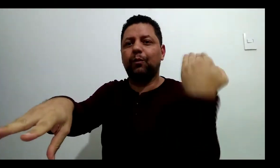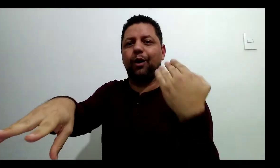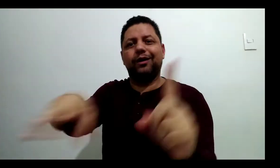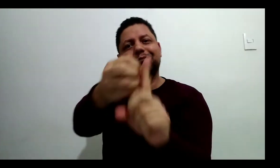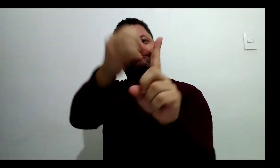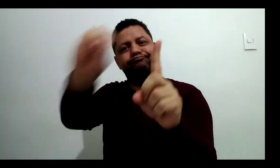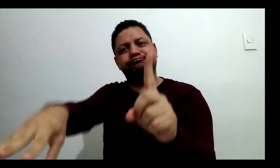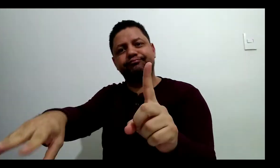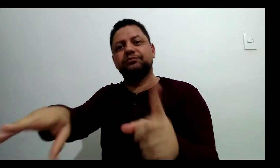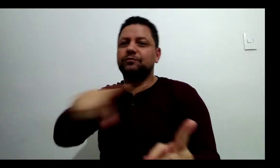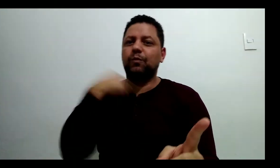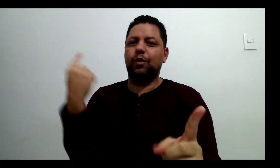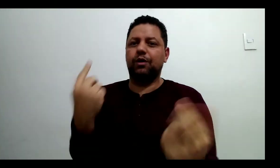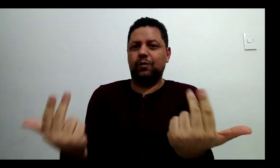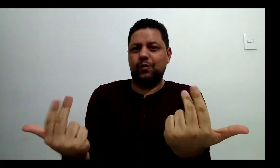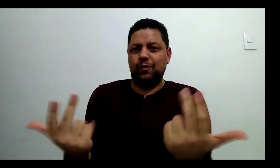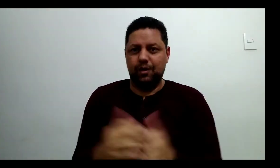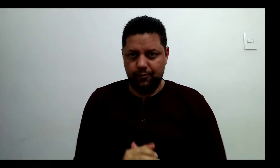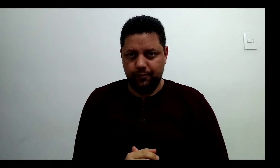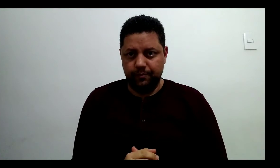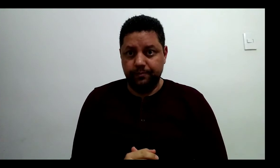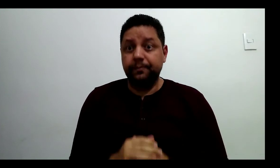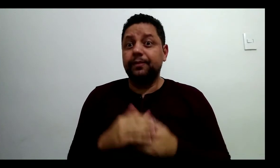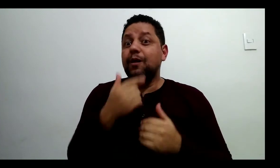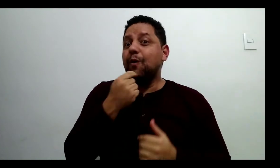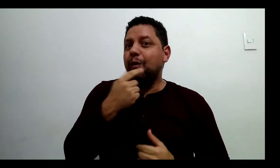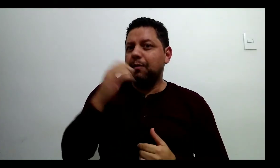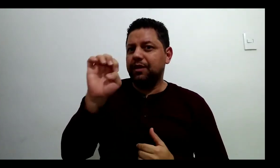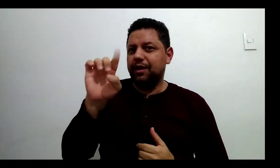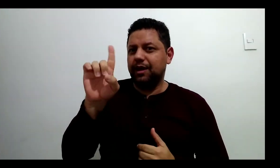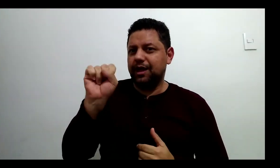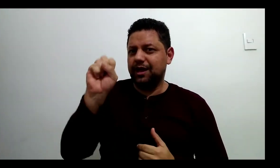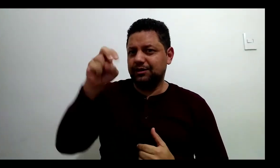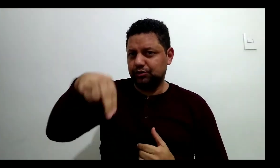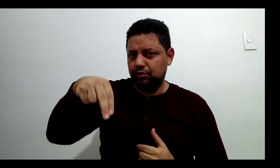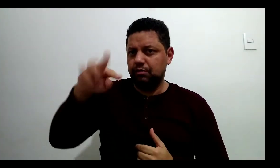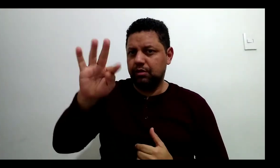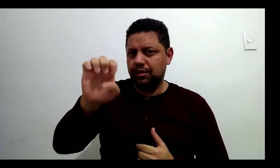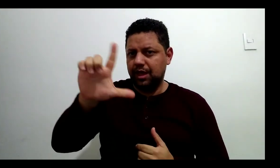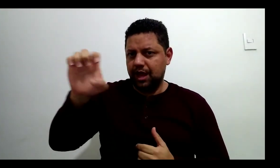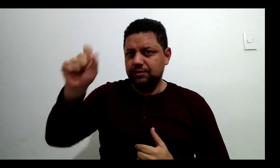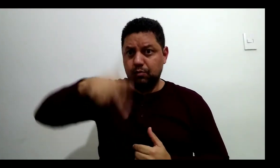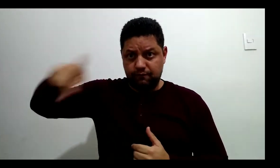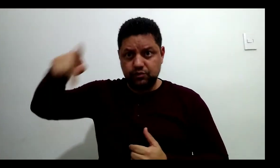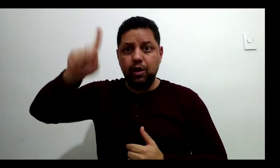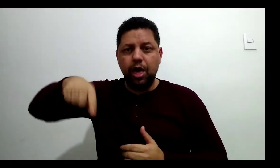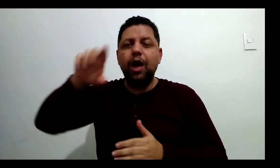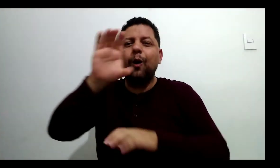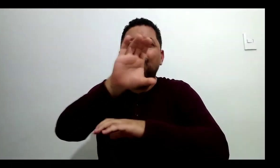onde é feita a identificação de ossadas encontradas no